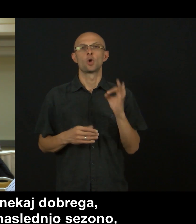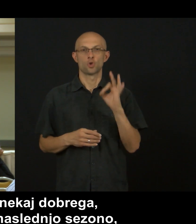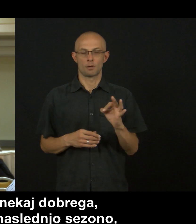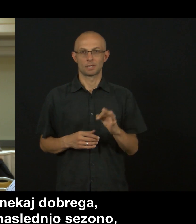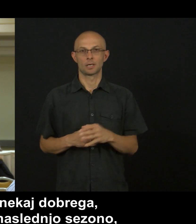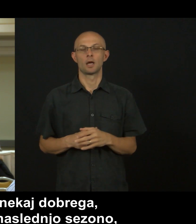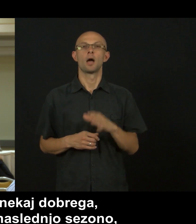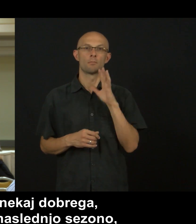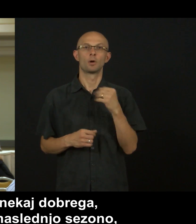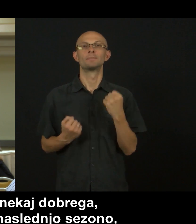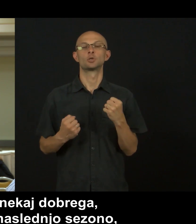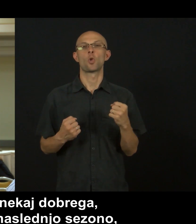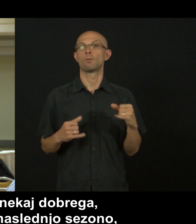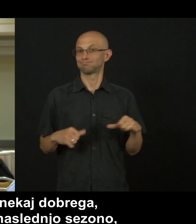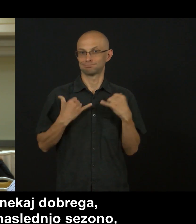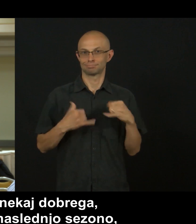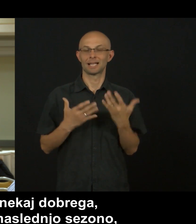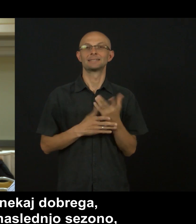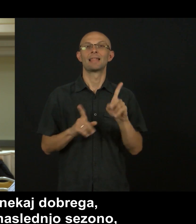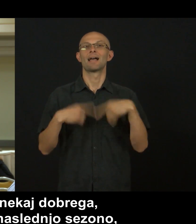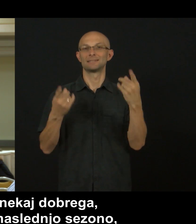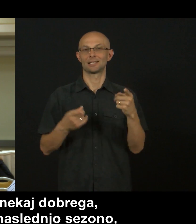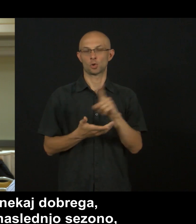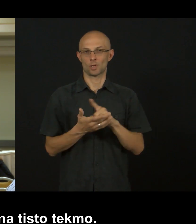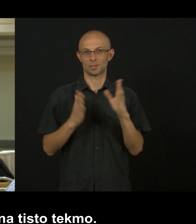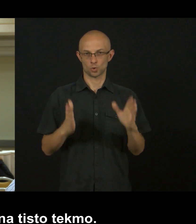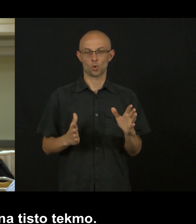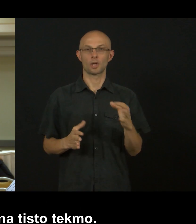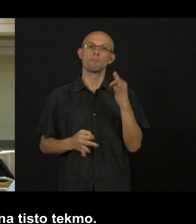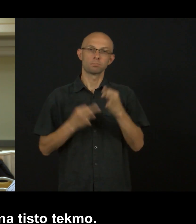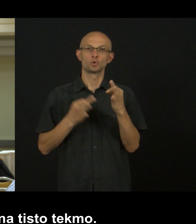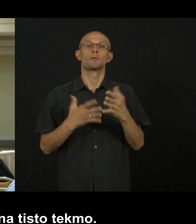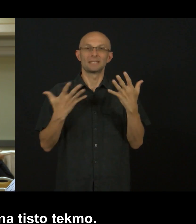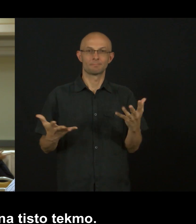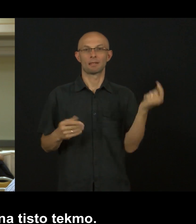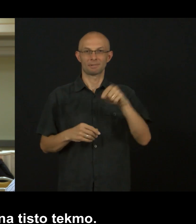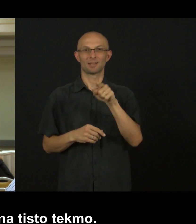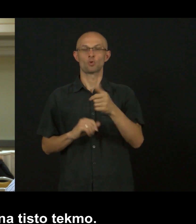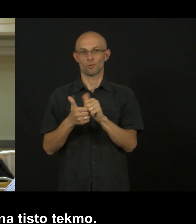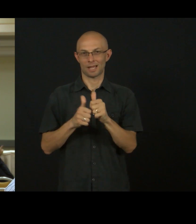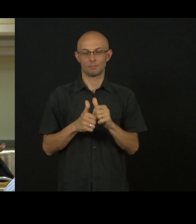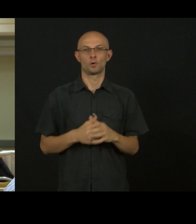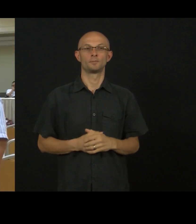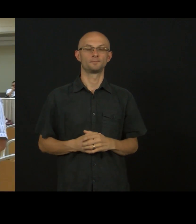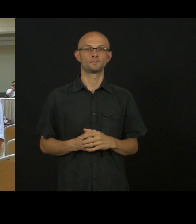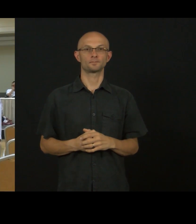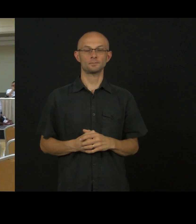dobrega, da bom zelo motiviran naslednjo sezono, da probam spet prideti na tisto tekmo.